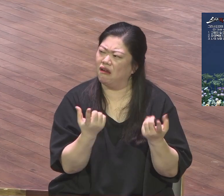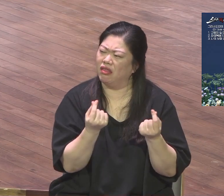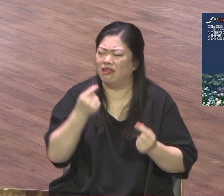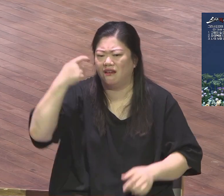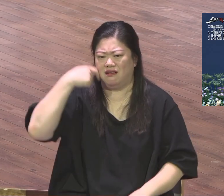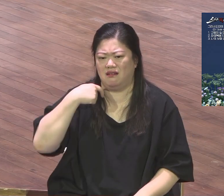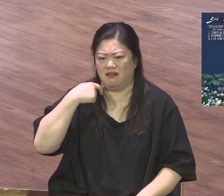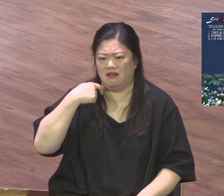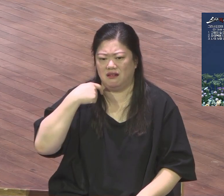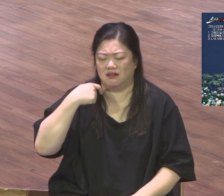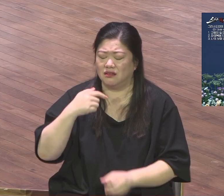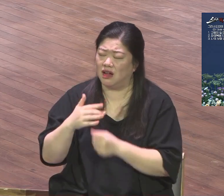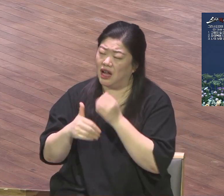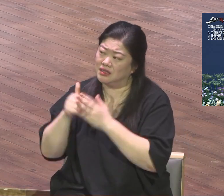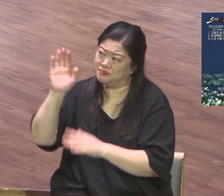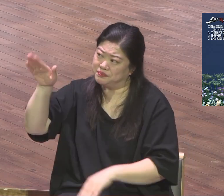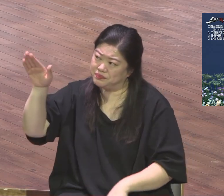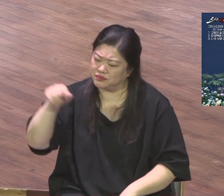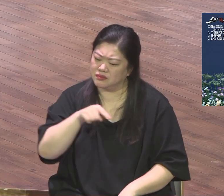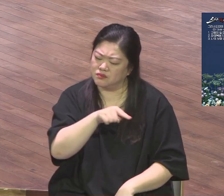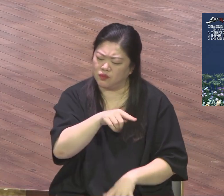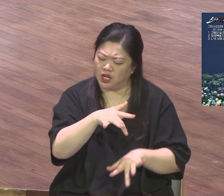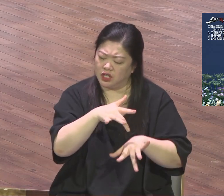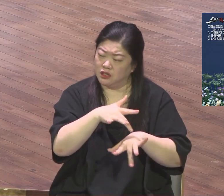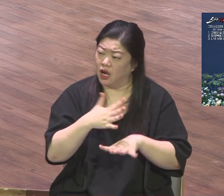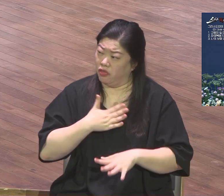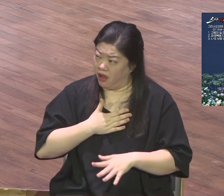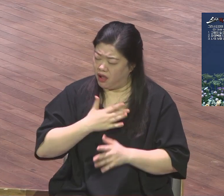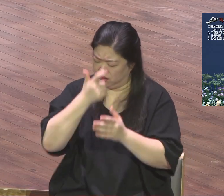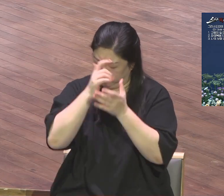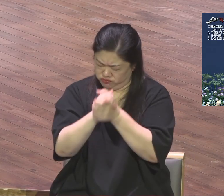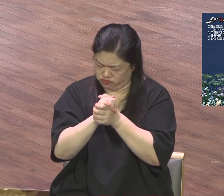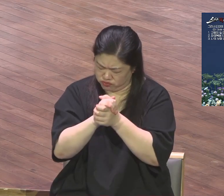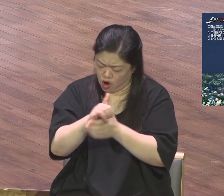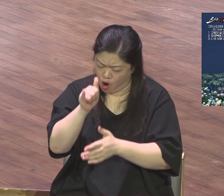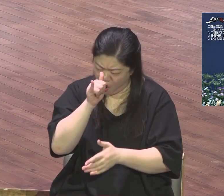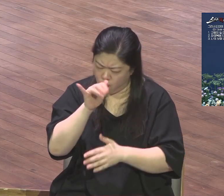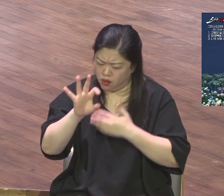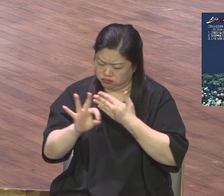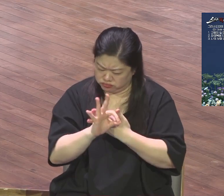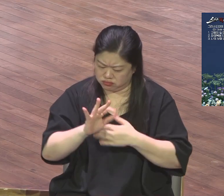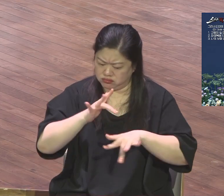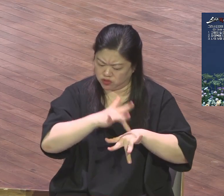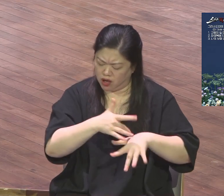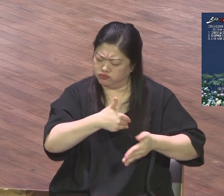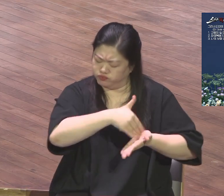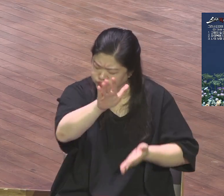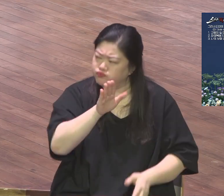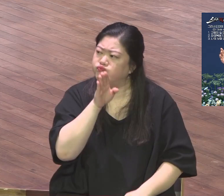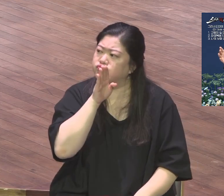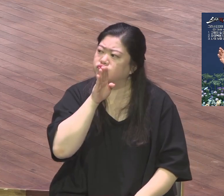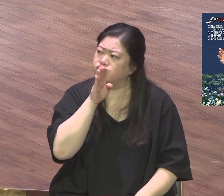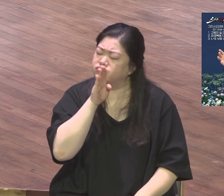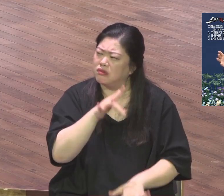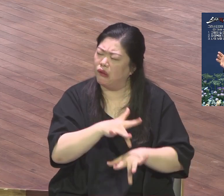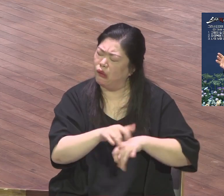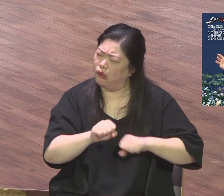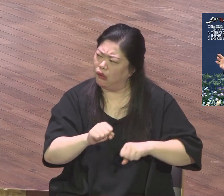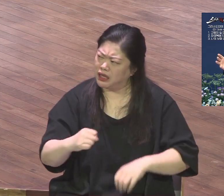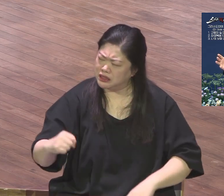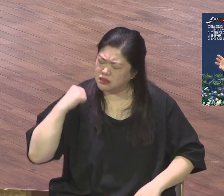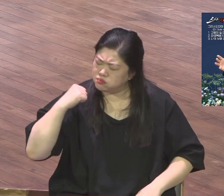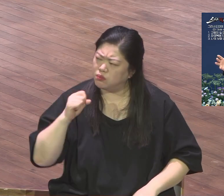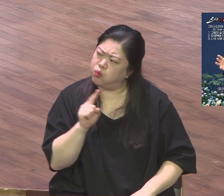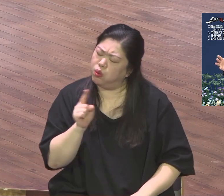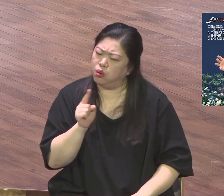체험을 하면서 아, 이 귀신들이 분명히 기도하고 이렇게 전날 할 때에는 아, 나는 가네 하면서 막